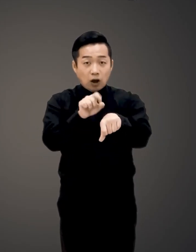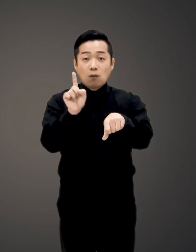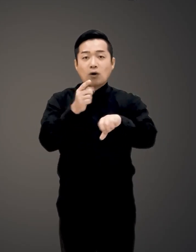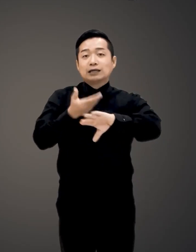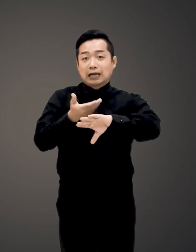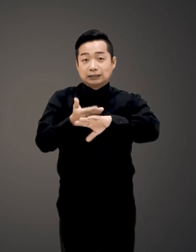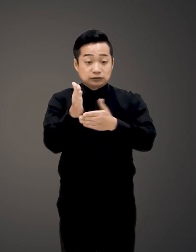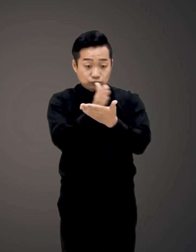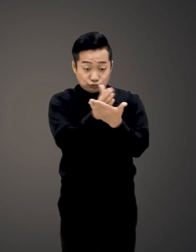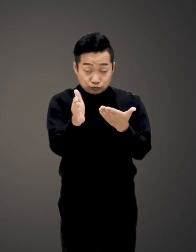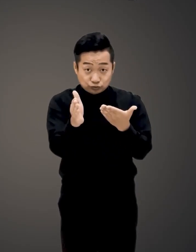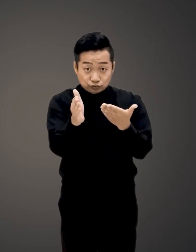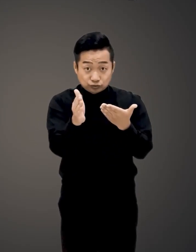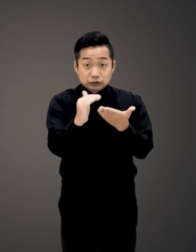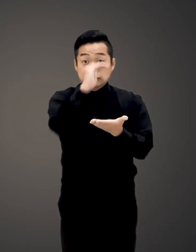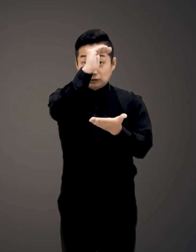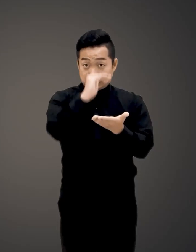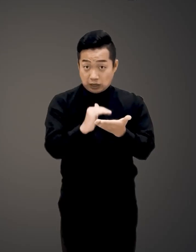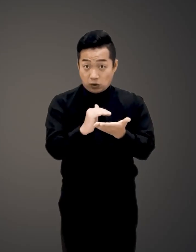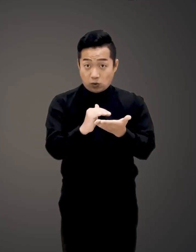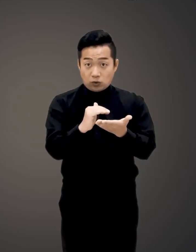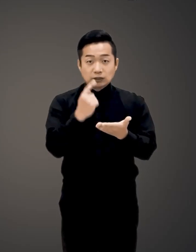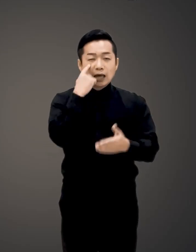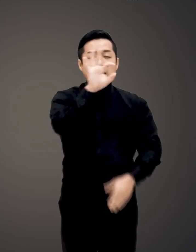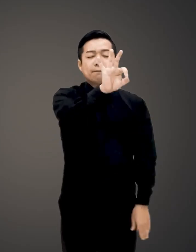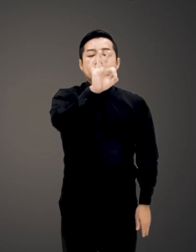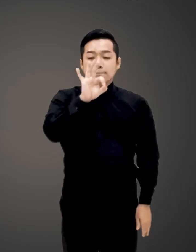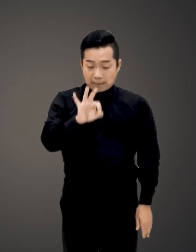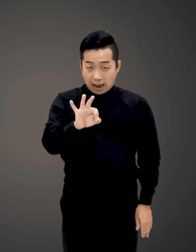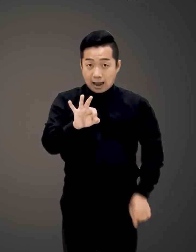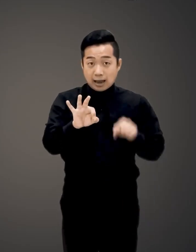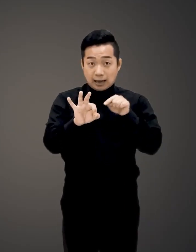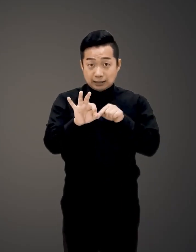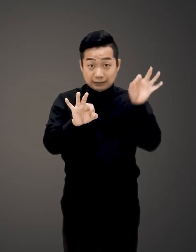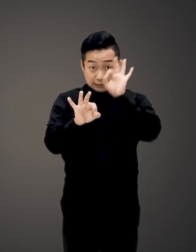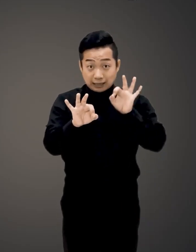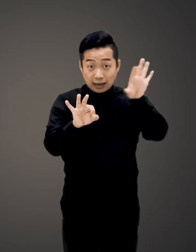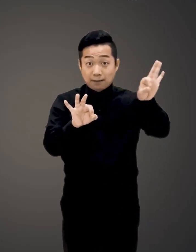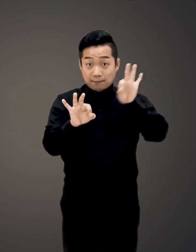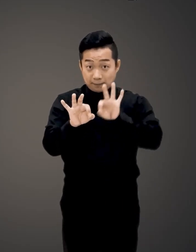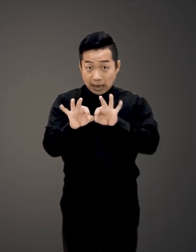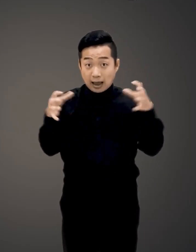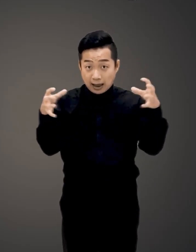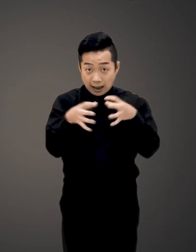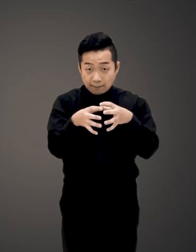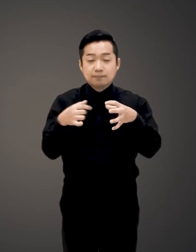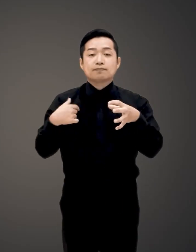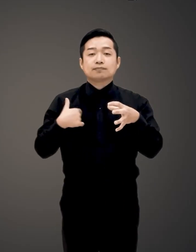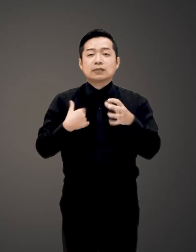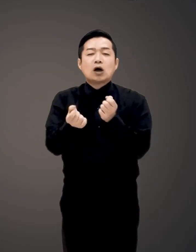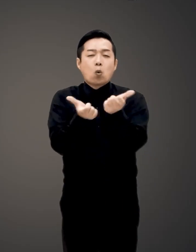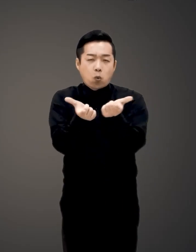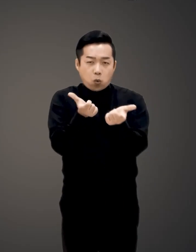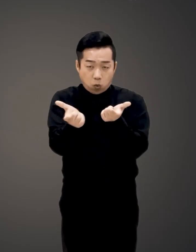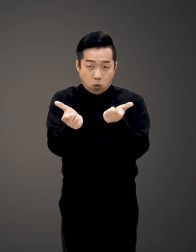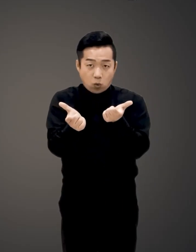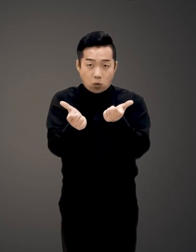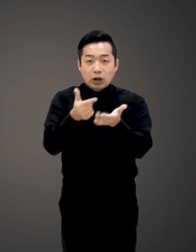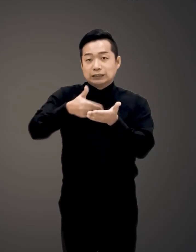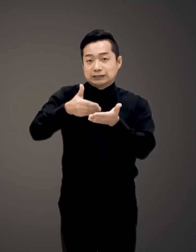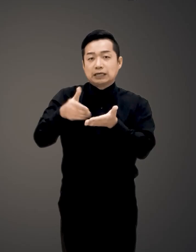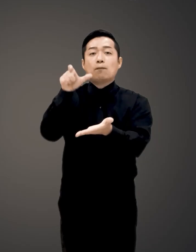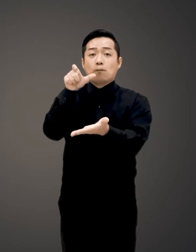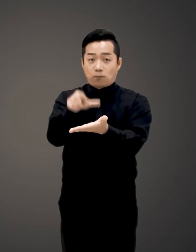특별히 가지고 있는 분류 키 이런 것들을 좀 강조해서 제가 그걸 찾아내서 의도해서